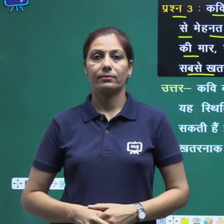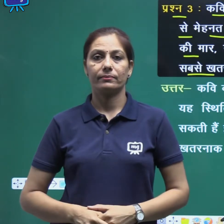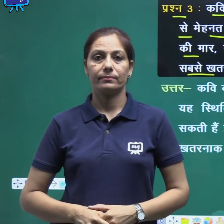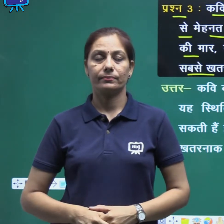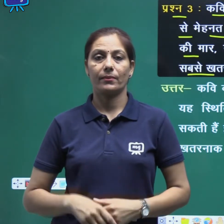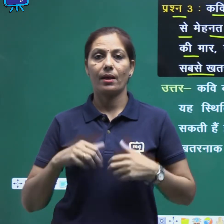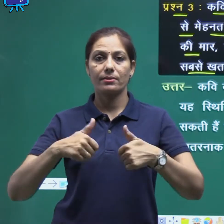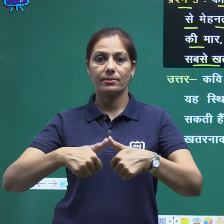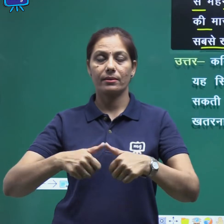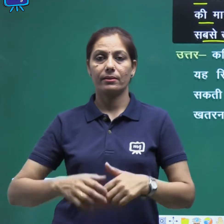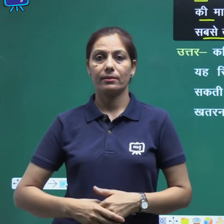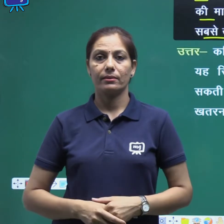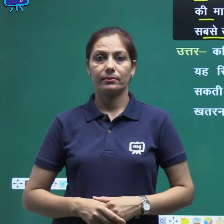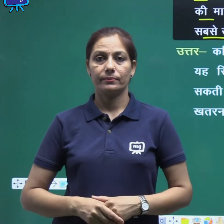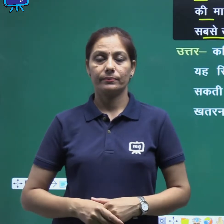उत्तर है,